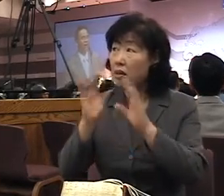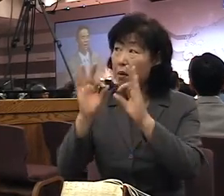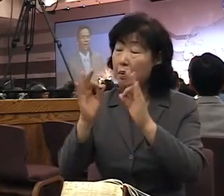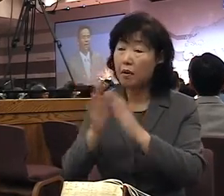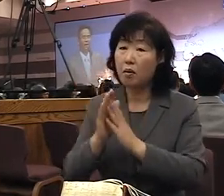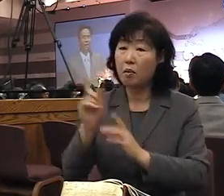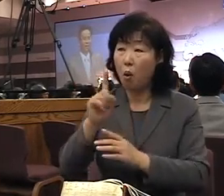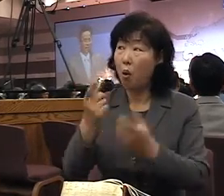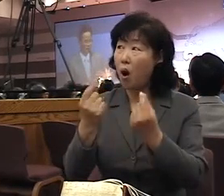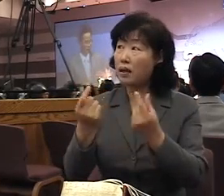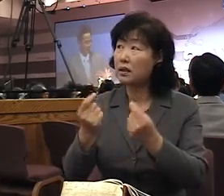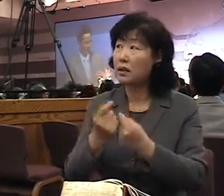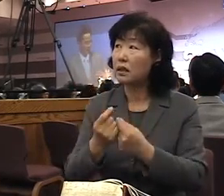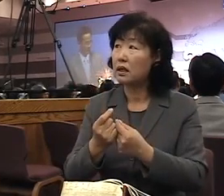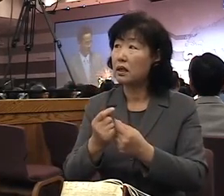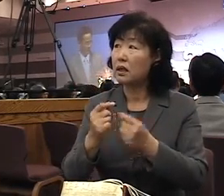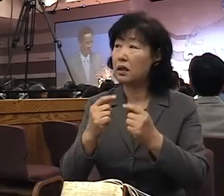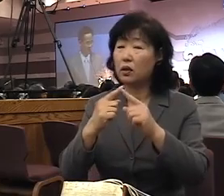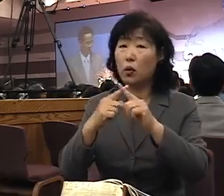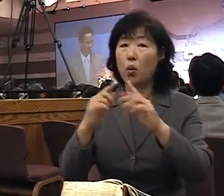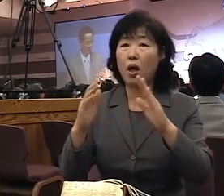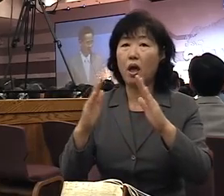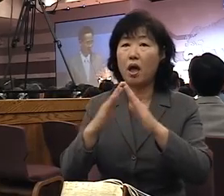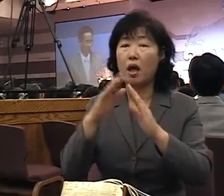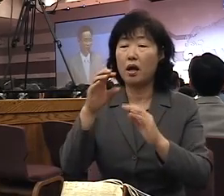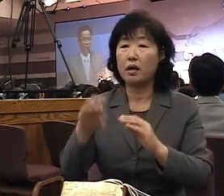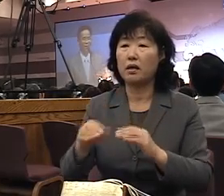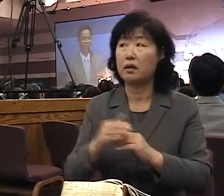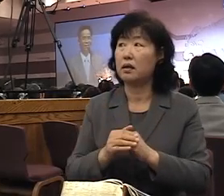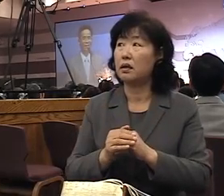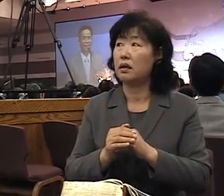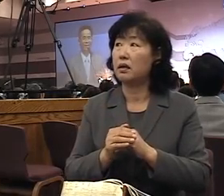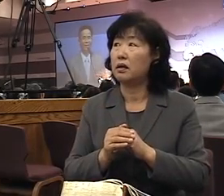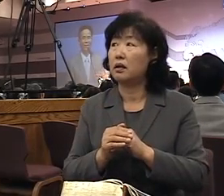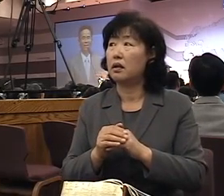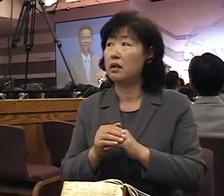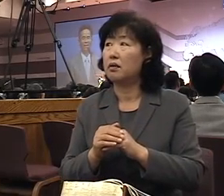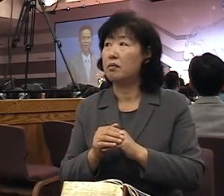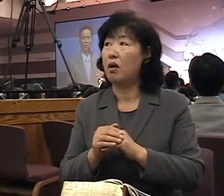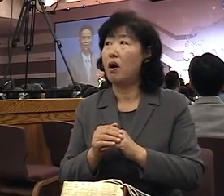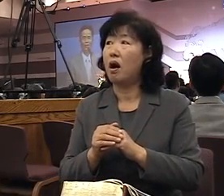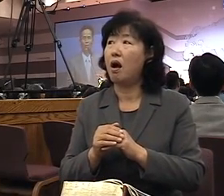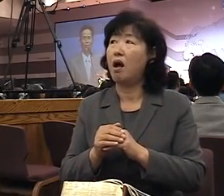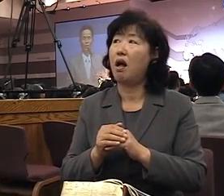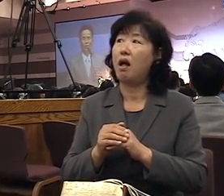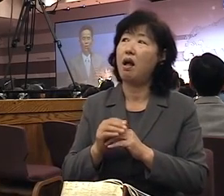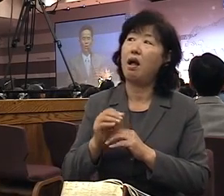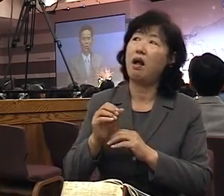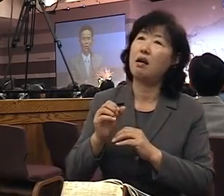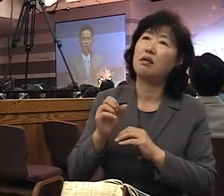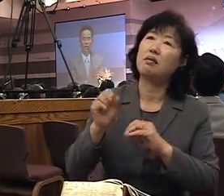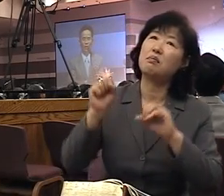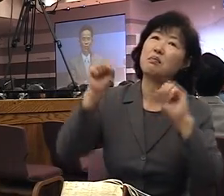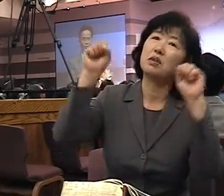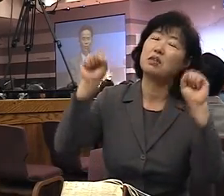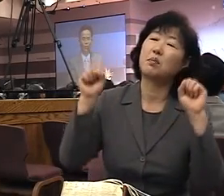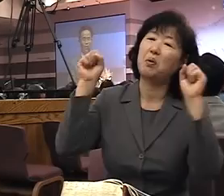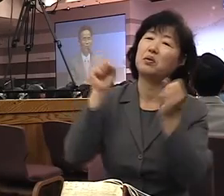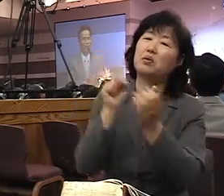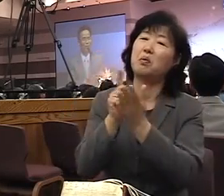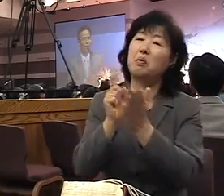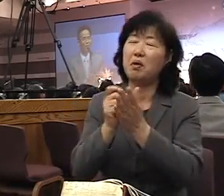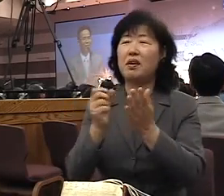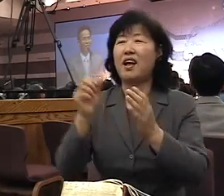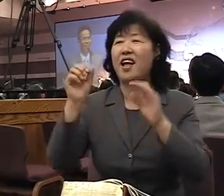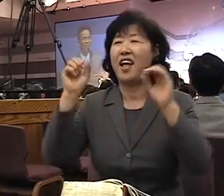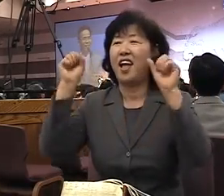같습니까? 저희 교회에서 이 스포츠 이벤트나 행사에 별로 후원도 지원도 안 하고